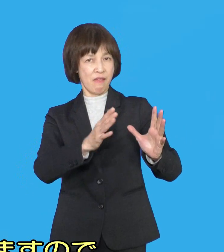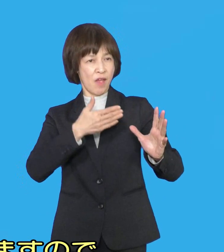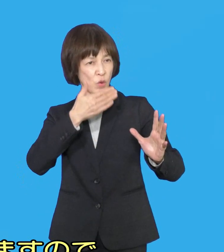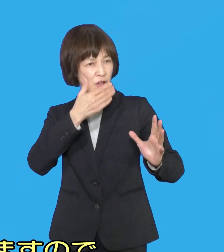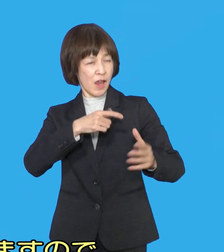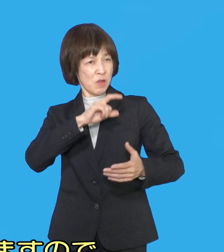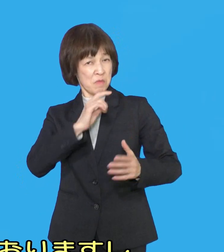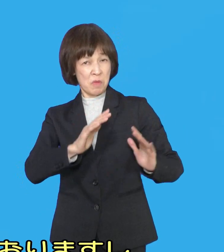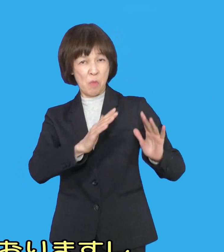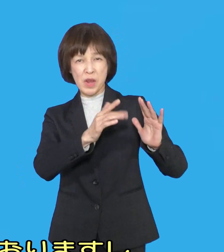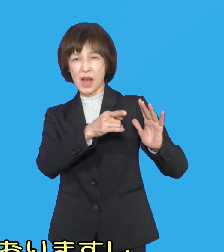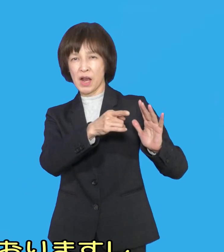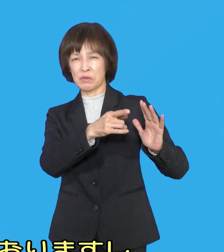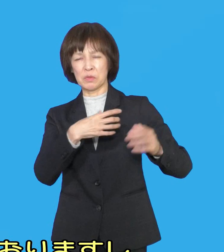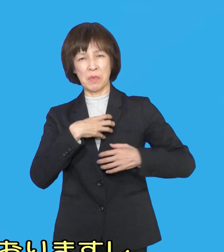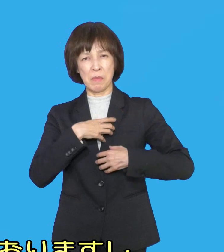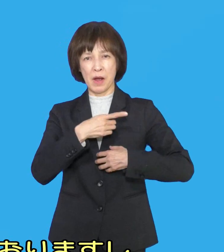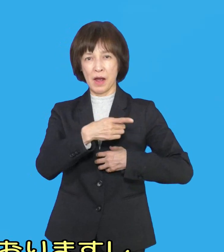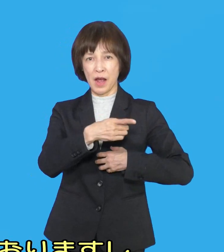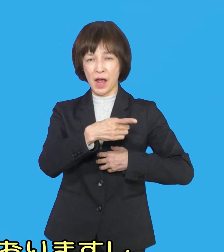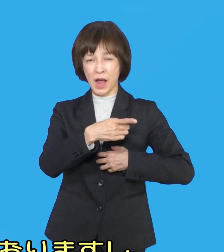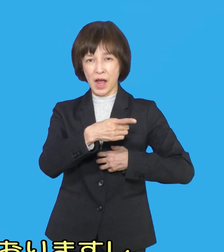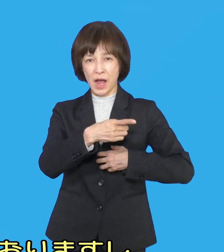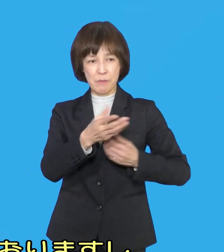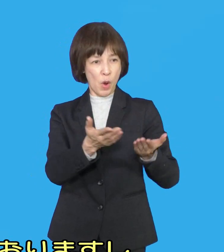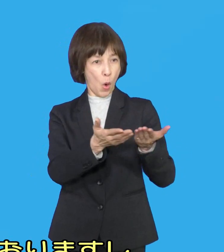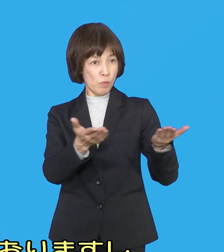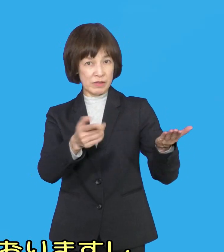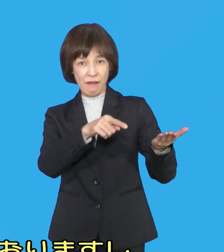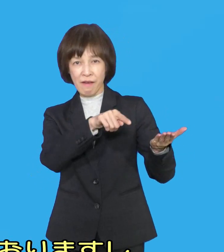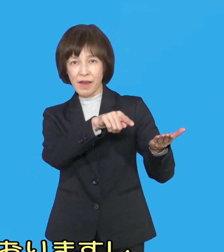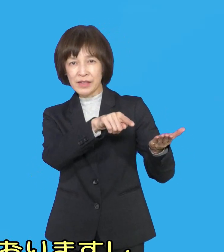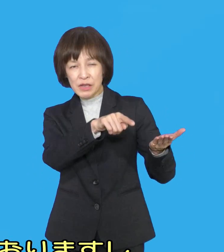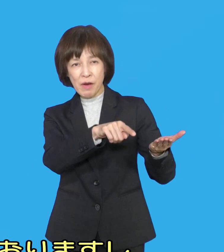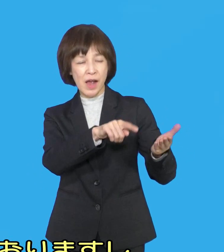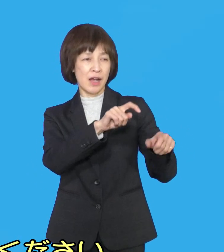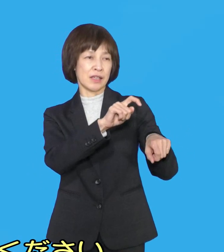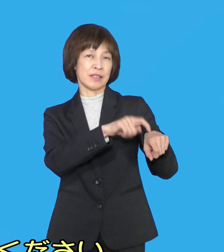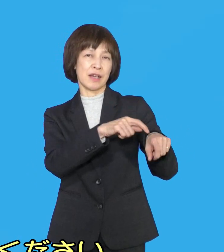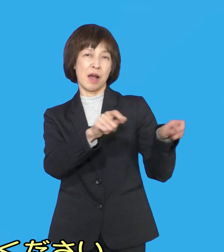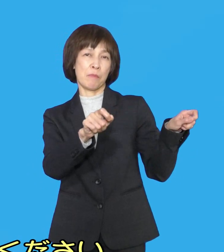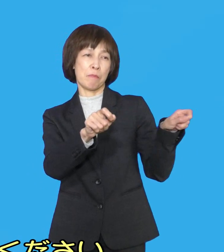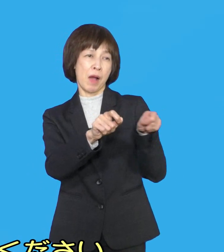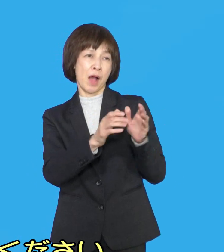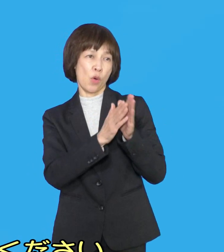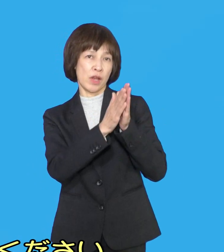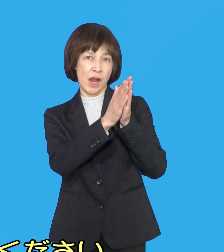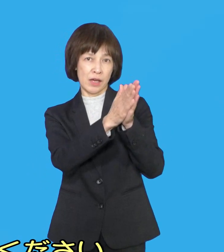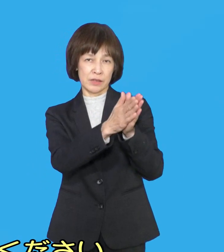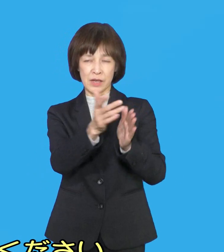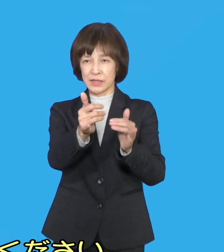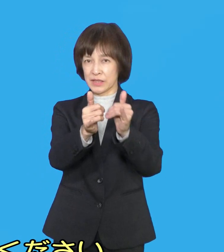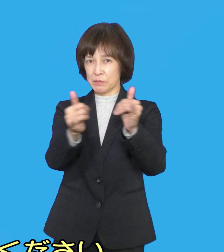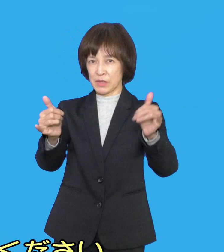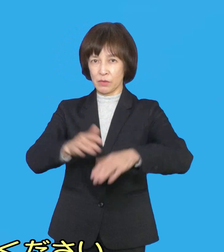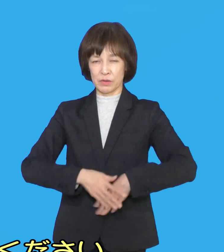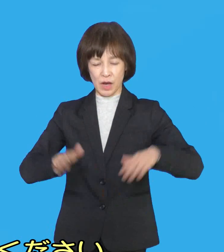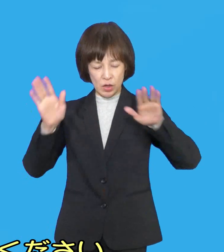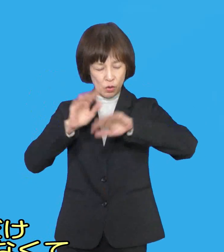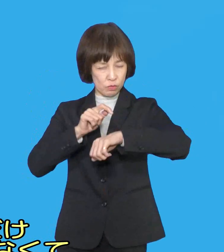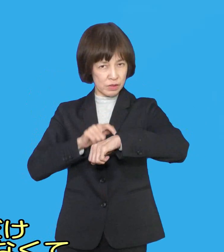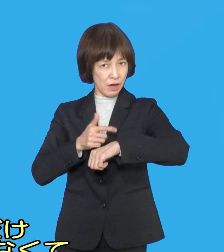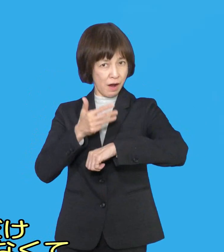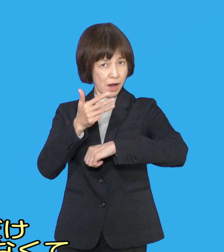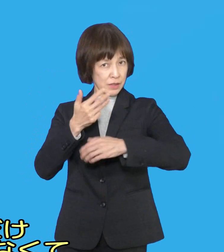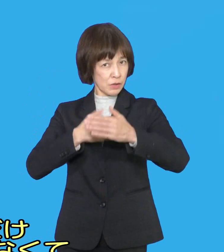もありますので、飲食店の皆様には時短営業をお願いしておりますし、市民の皆様にも20時以降出ないで